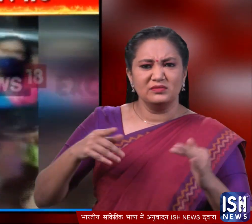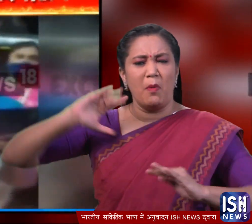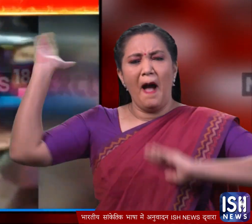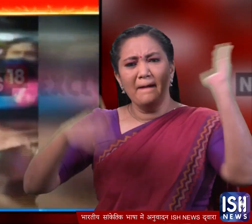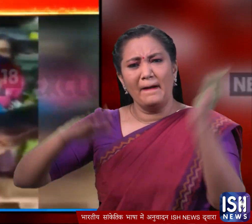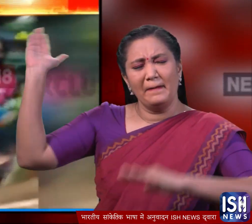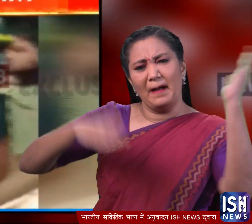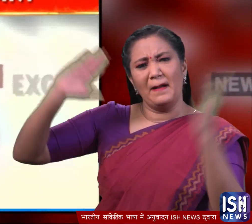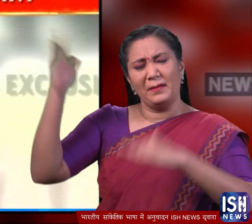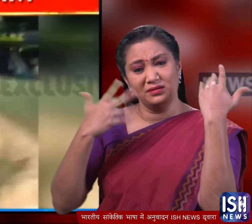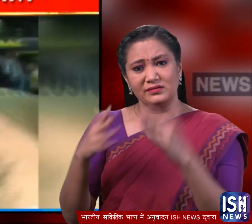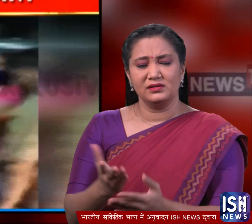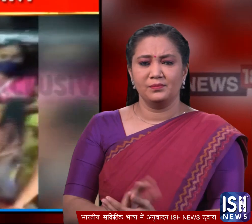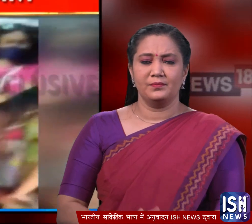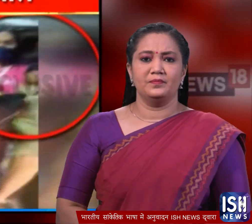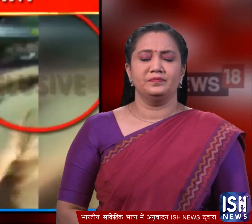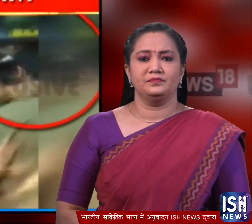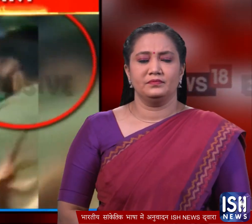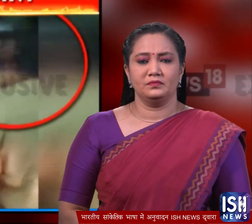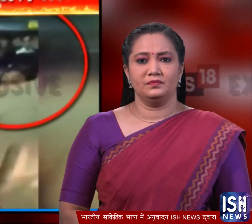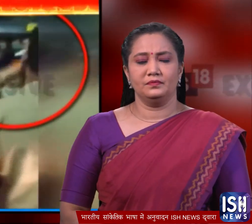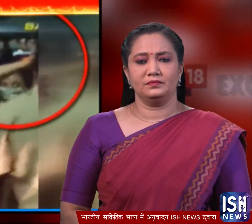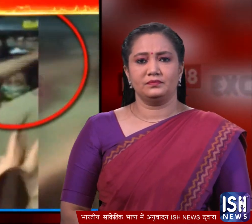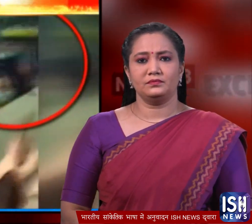सामने ही उस पर ताबड़तोड़ थप्पड़ बरसा दिए।